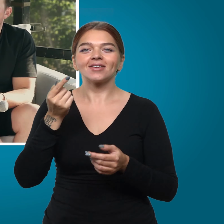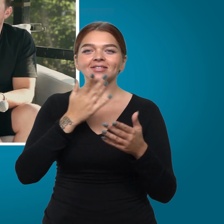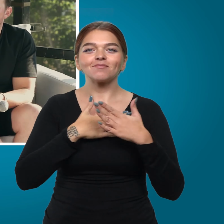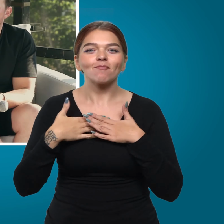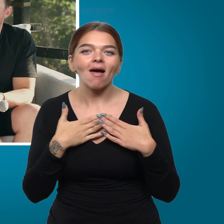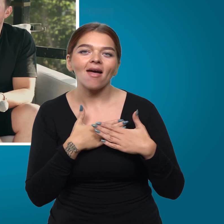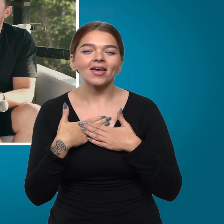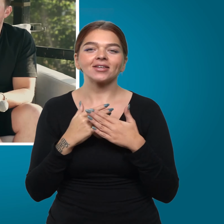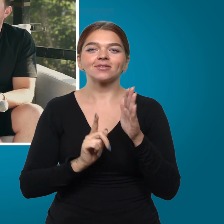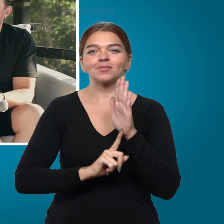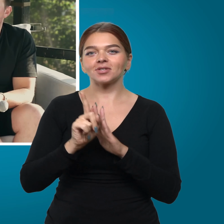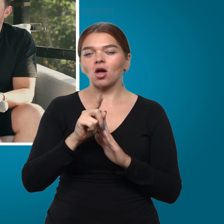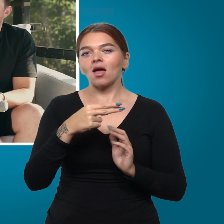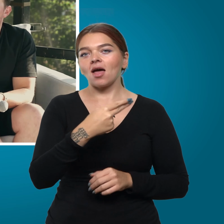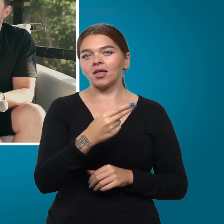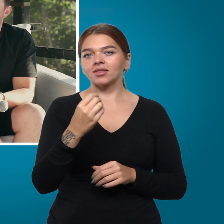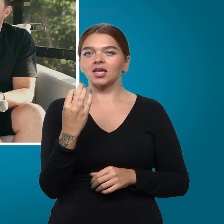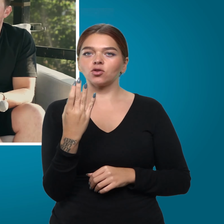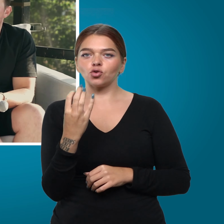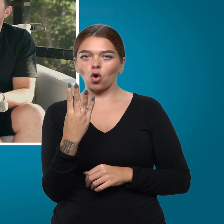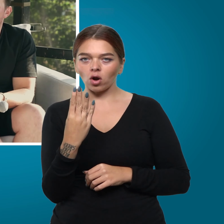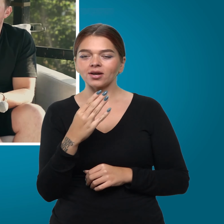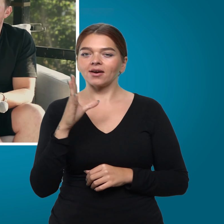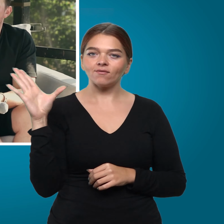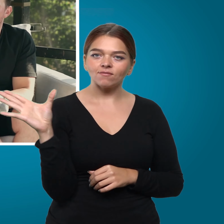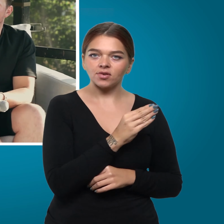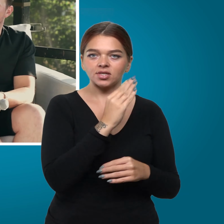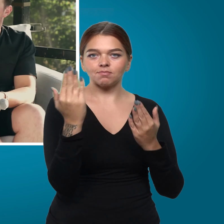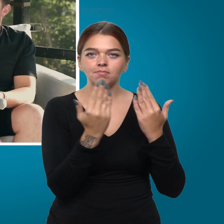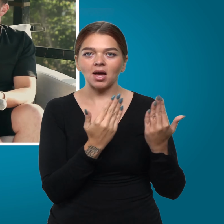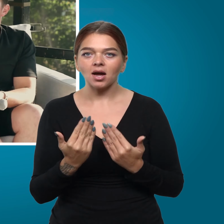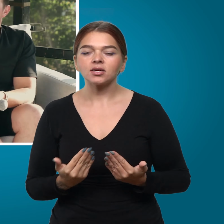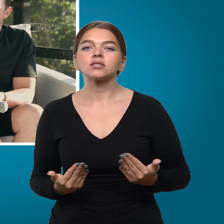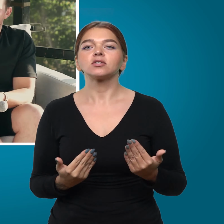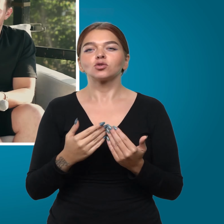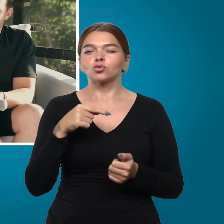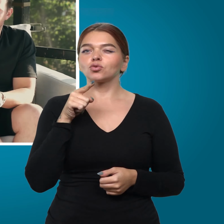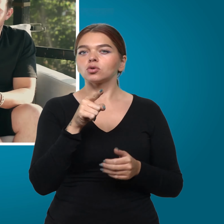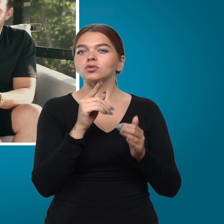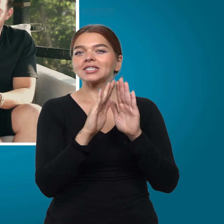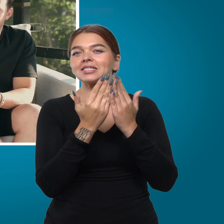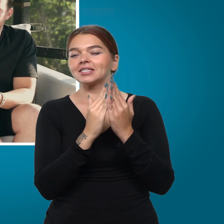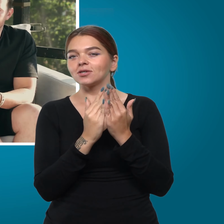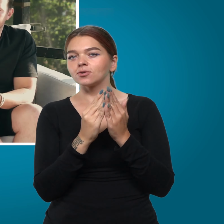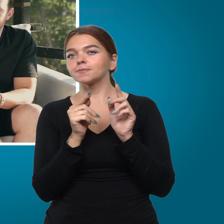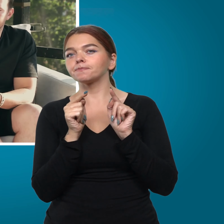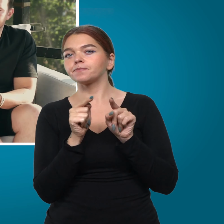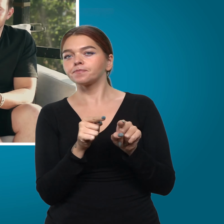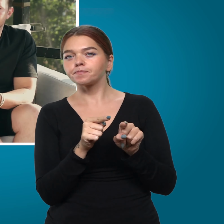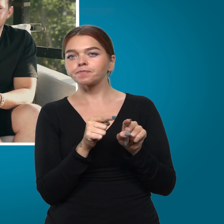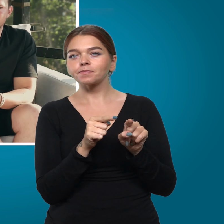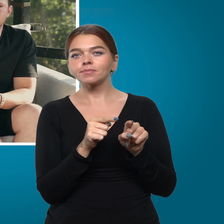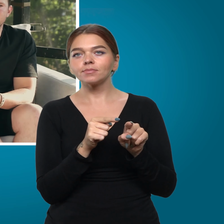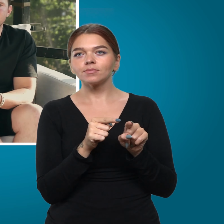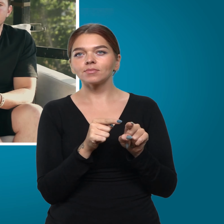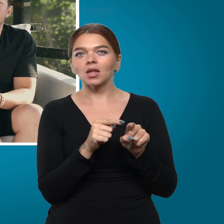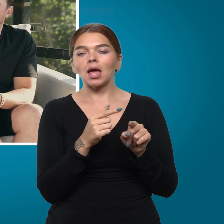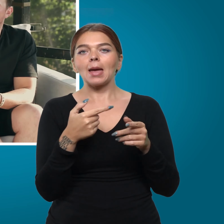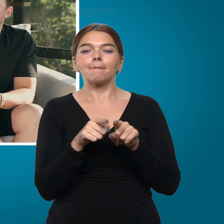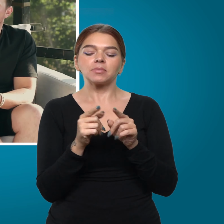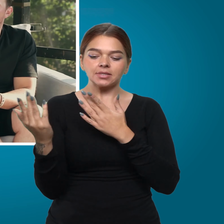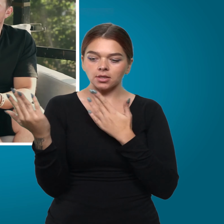skaitai ir gali kartais susitapatinti su veikėjų. Tai čia tikrai, kaip ir Viktoras minėjo, tai yra jau labai geras ženklas, jeigu tu